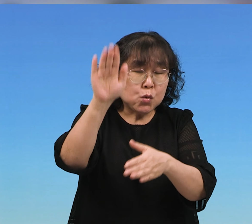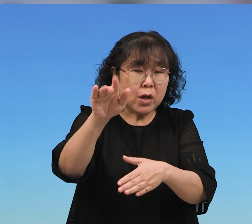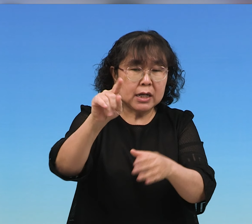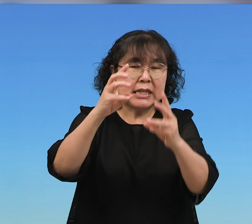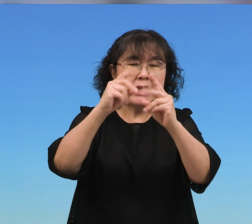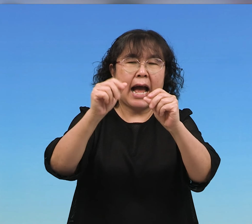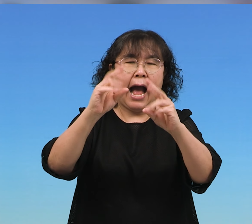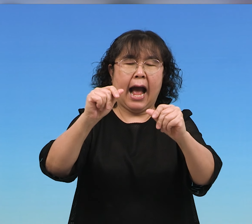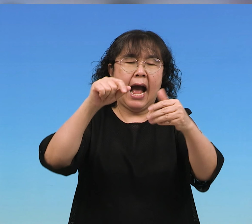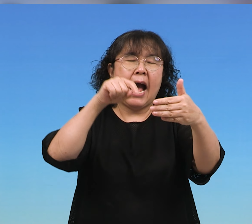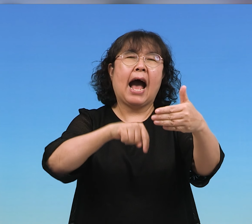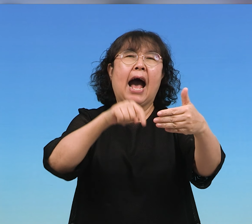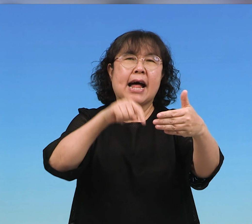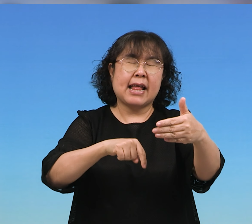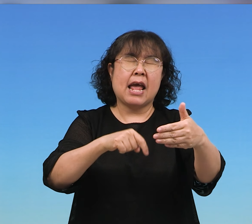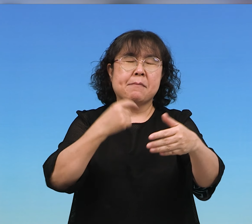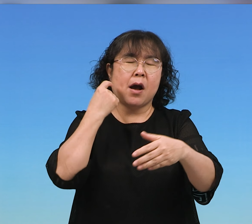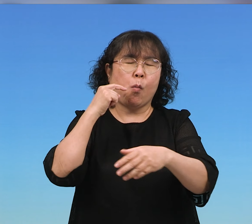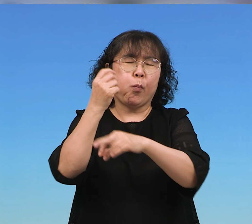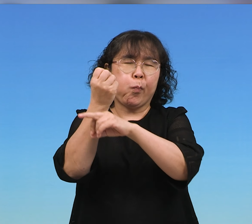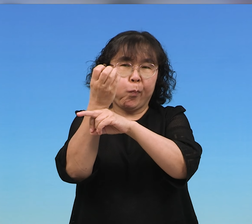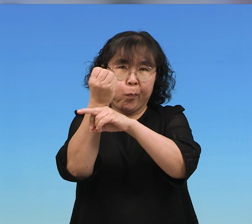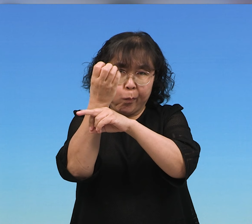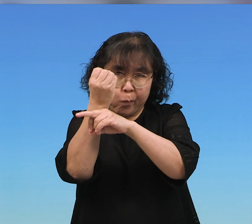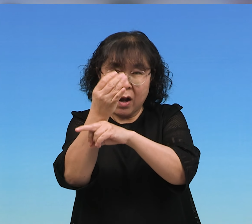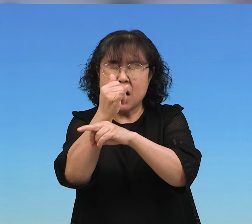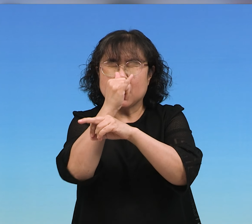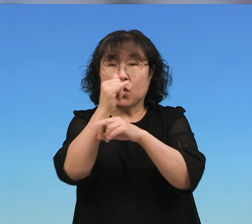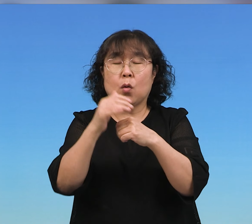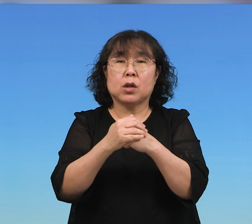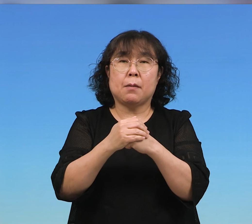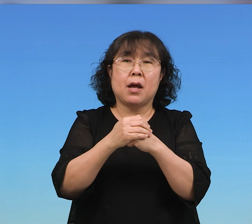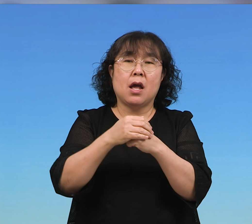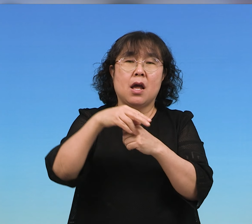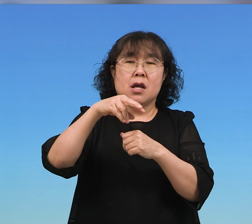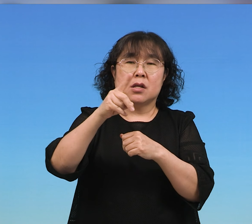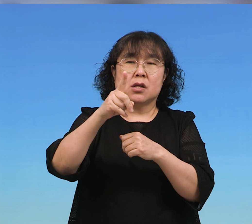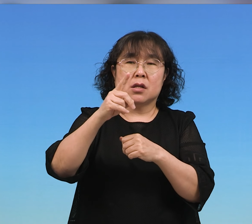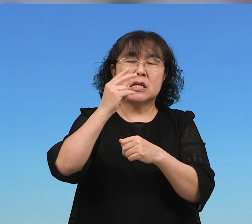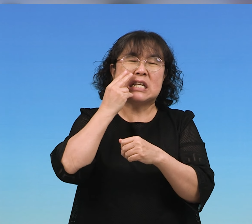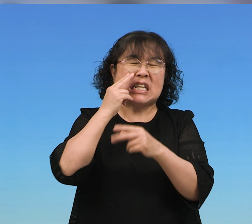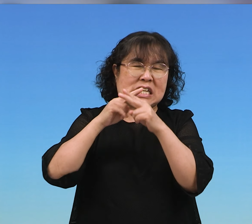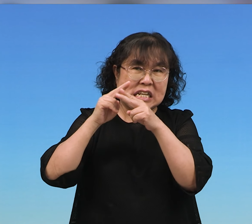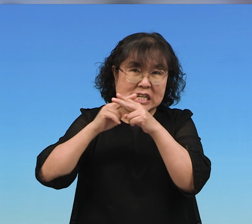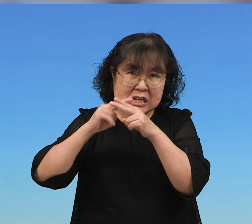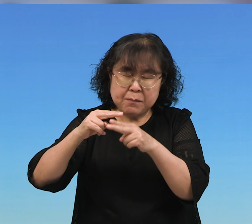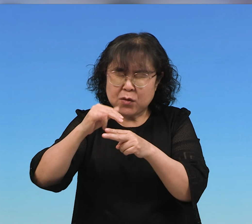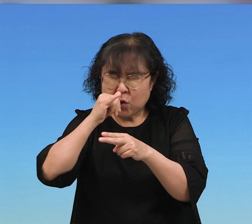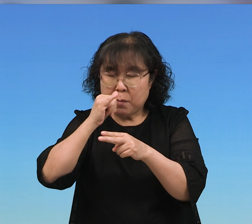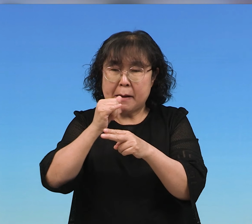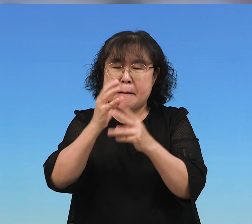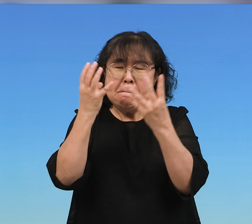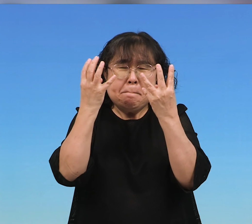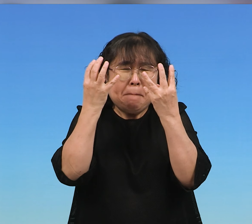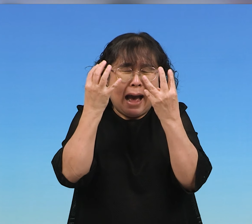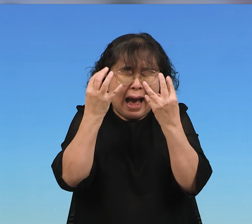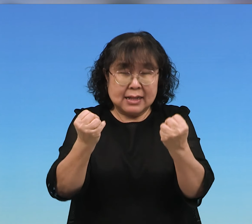아시잖아요. 놀랍게도 그 땅 밑에 금광이 발견이 되고 석유, 석탄, 천연자원